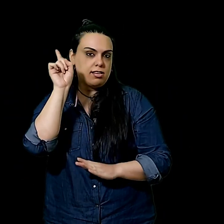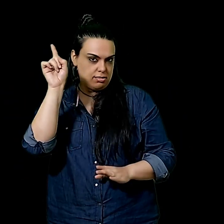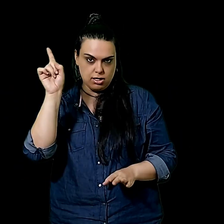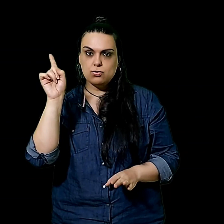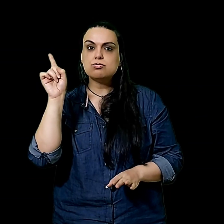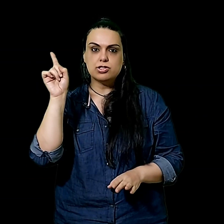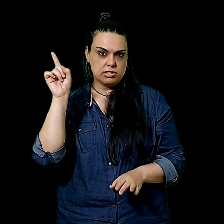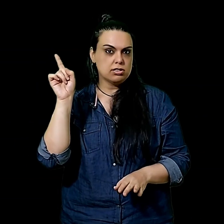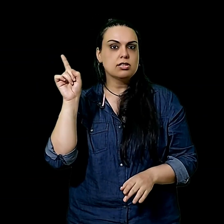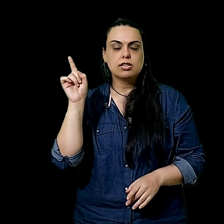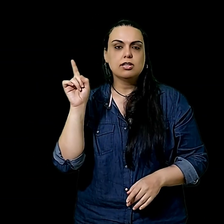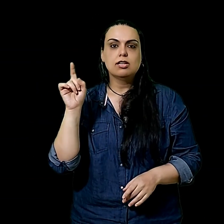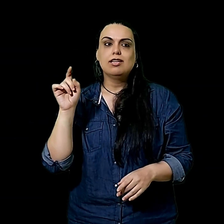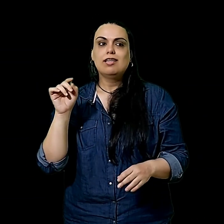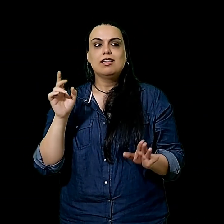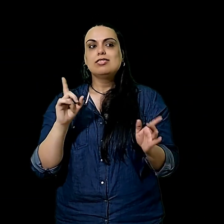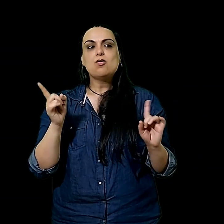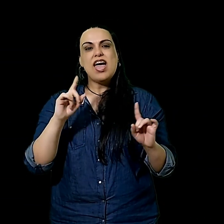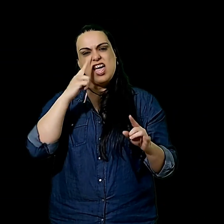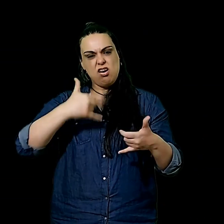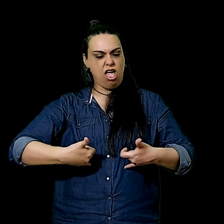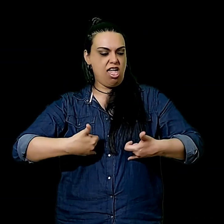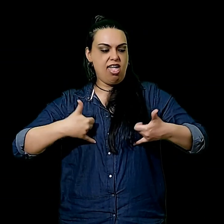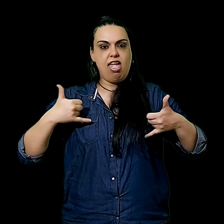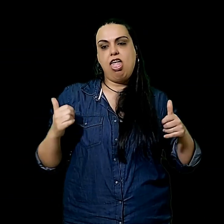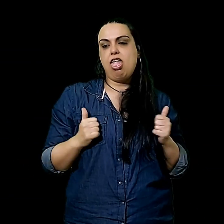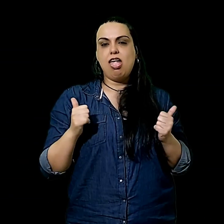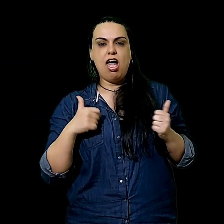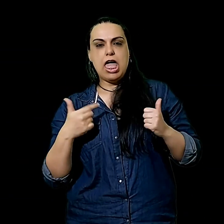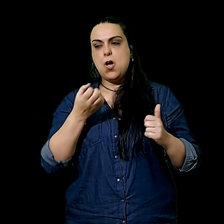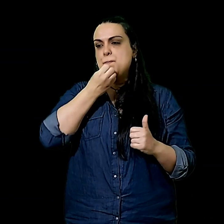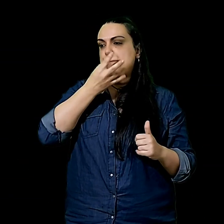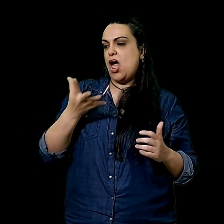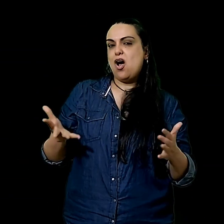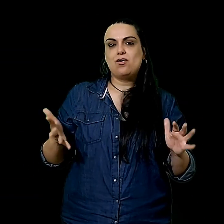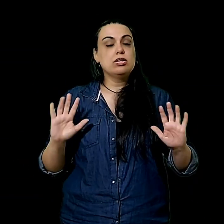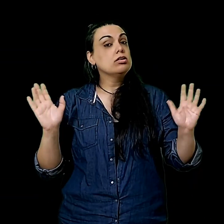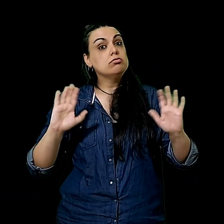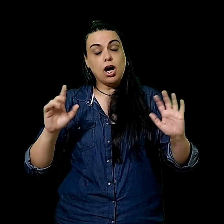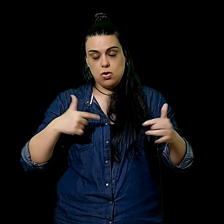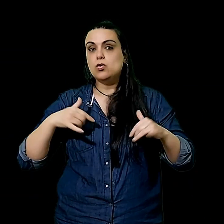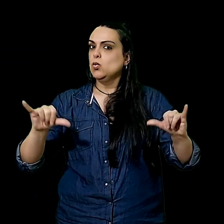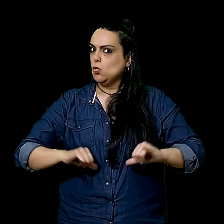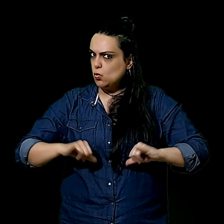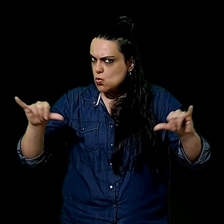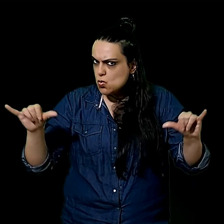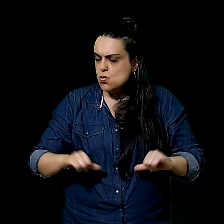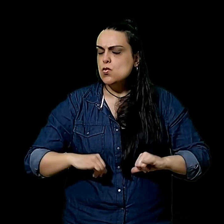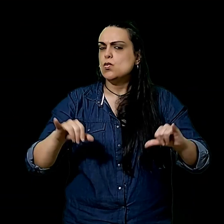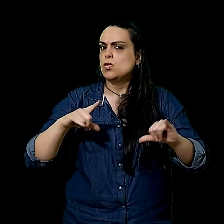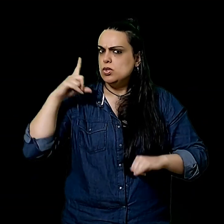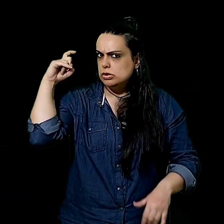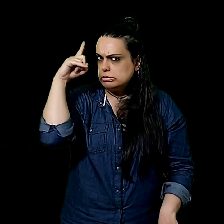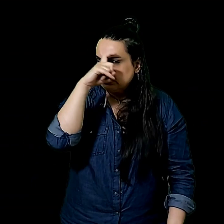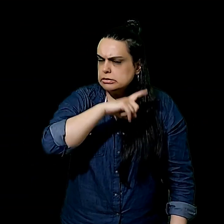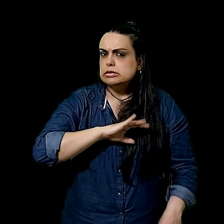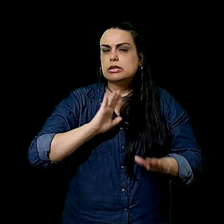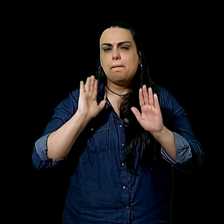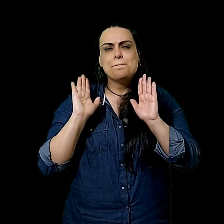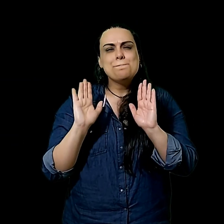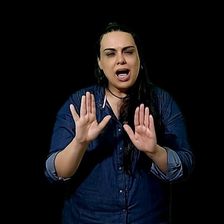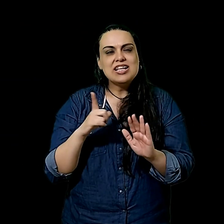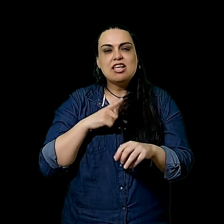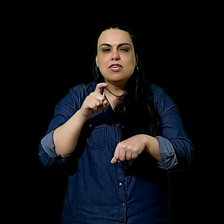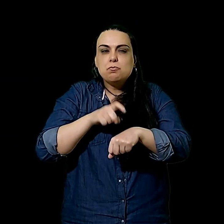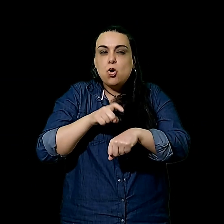Deus, né? Não falo isso com nenhuma arrogância, nem para dizer que eu era boa, porque eu realmente sofri muito. Mas eu lembro que houve um momento